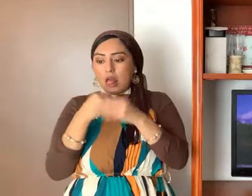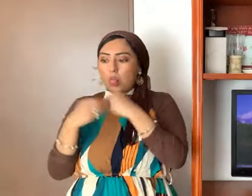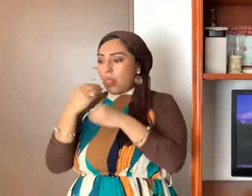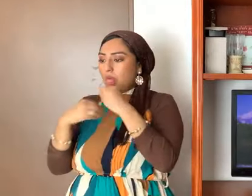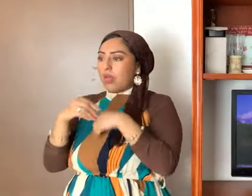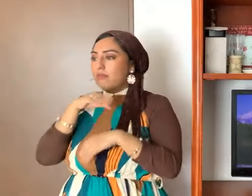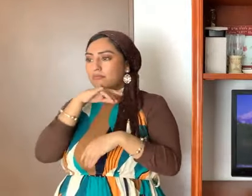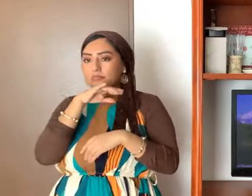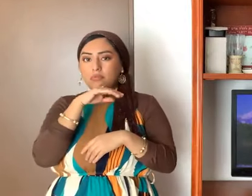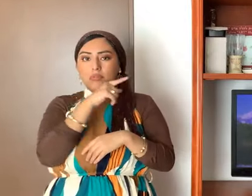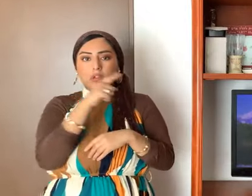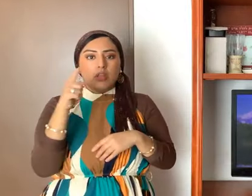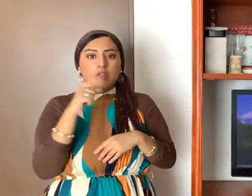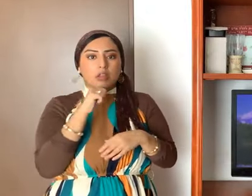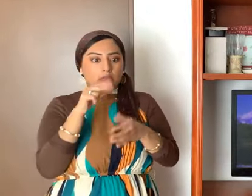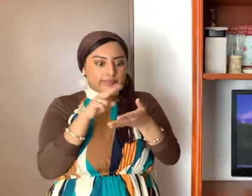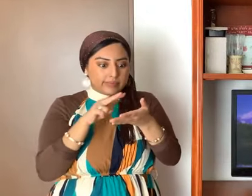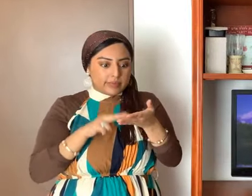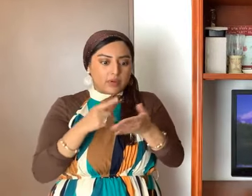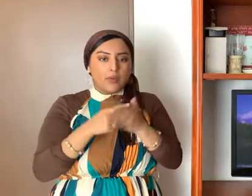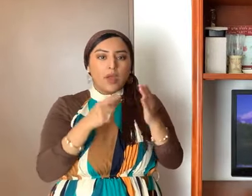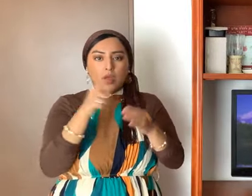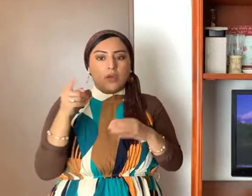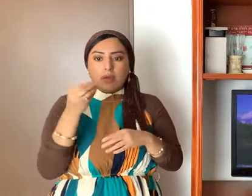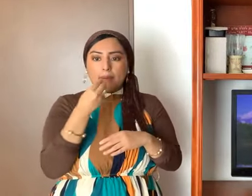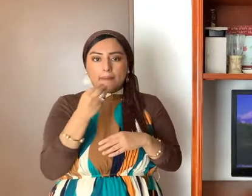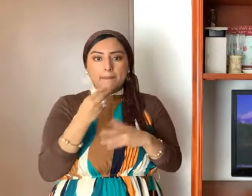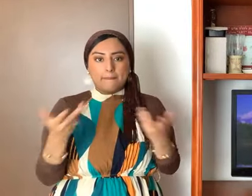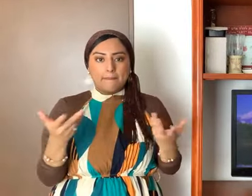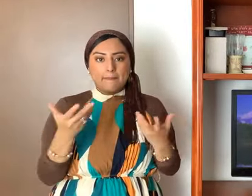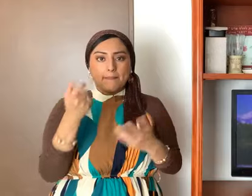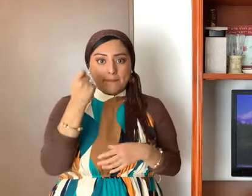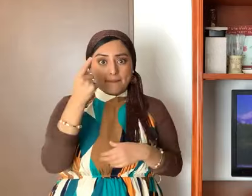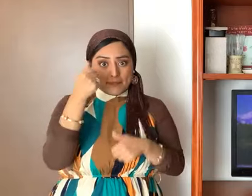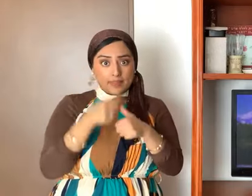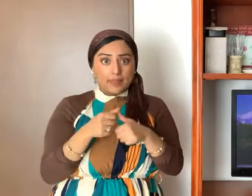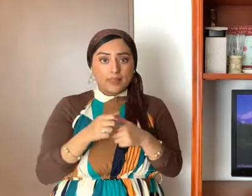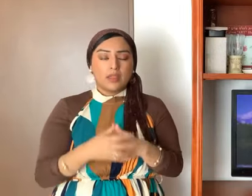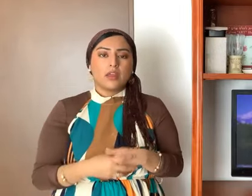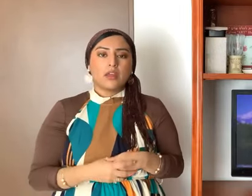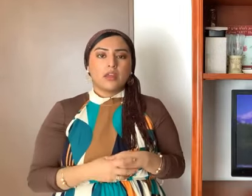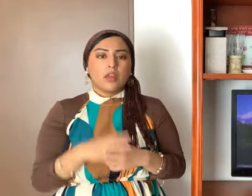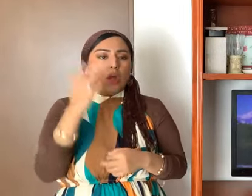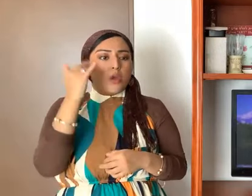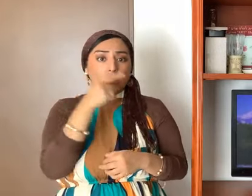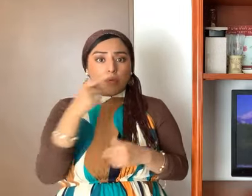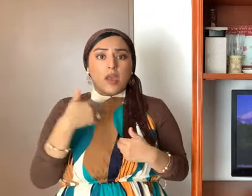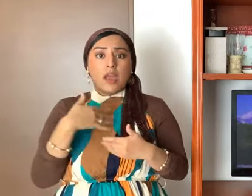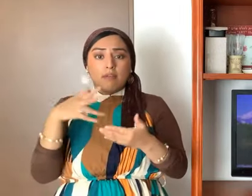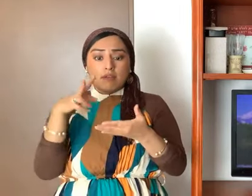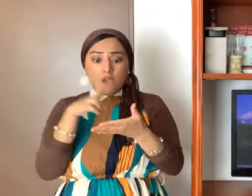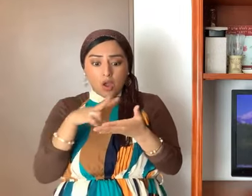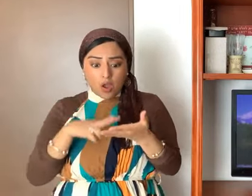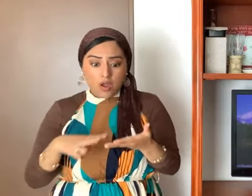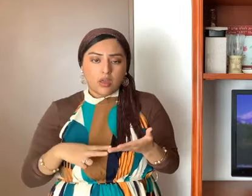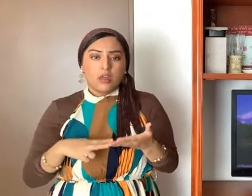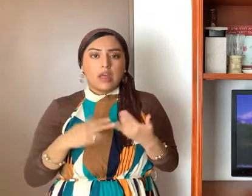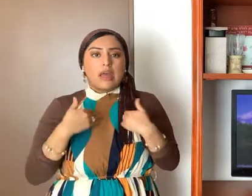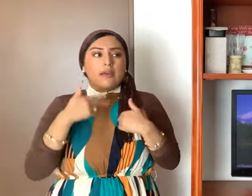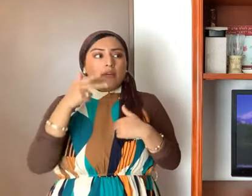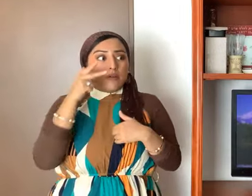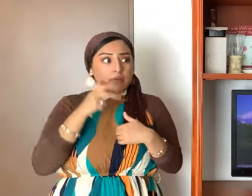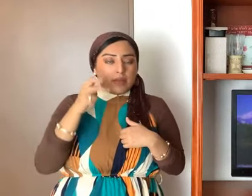comiendo inmundo porque no te pones a leer lo que te comes. ¿Sí me doy a entender? Porque has escuchado o has